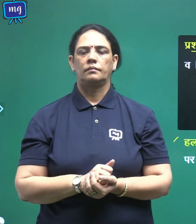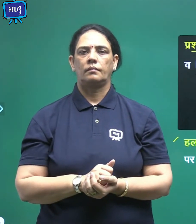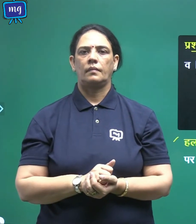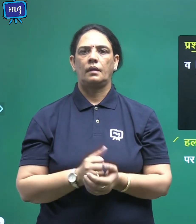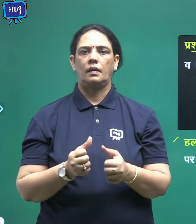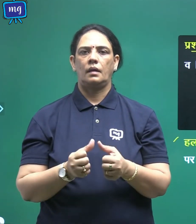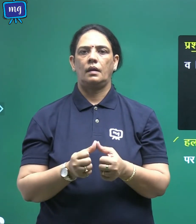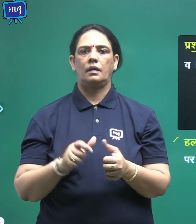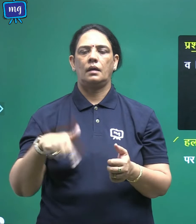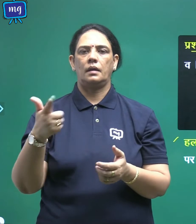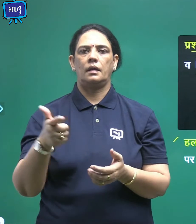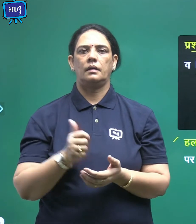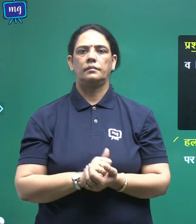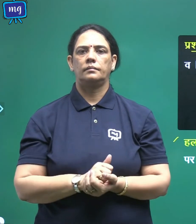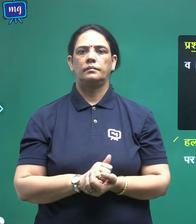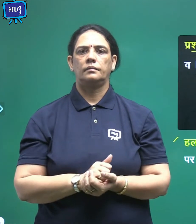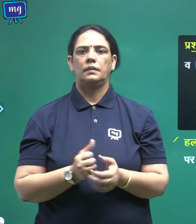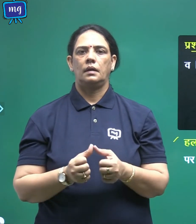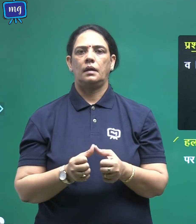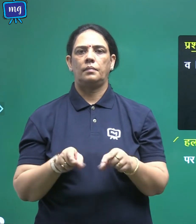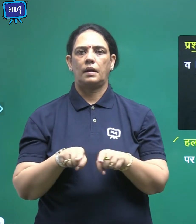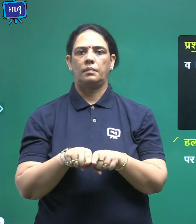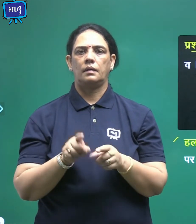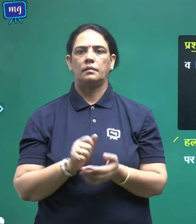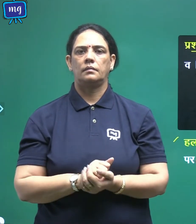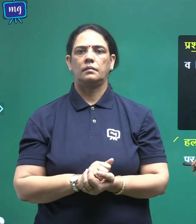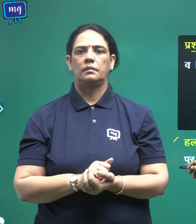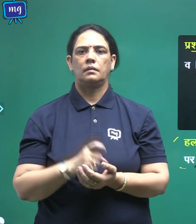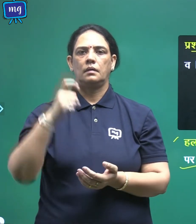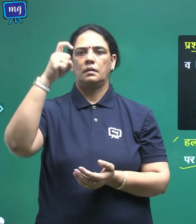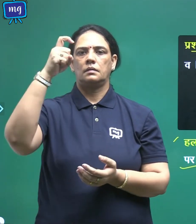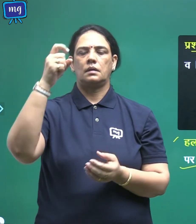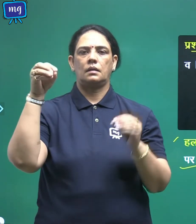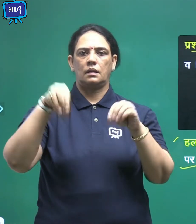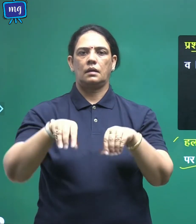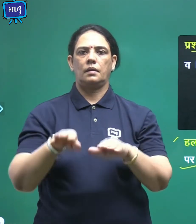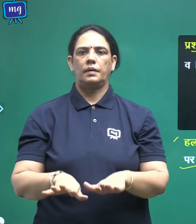ए के लिए ए बराबर 7 रखने पर